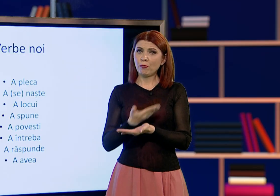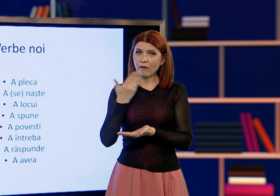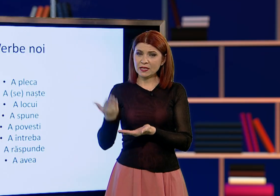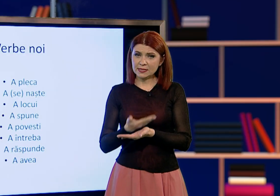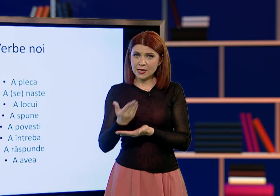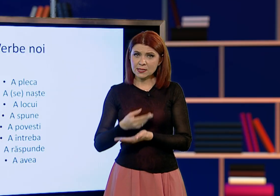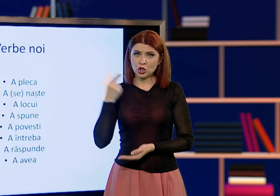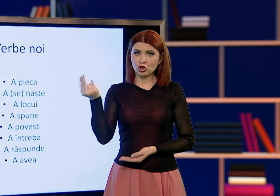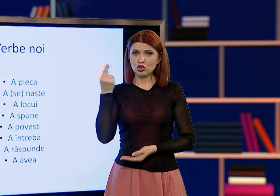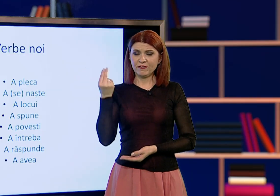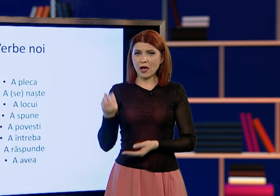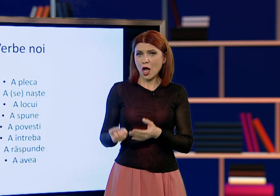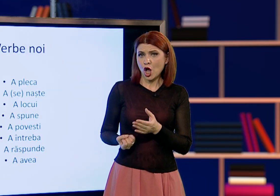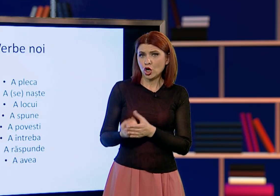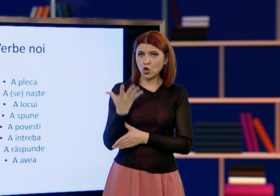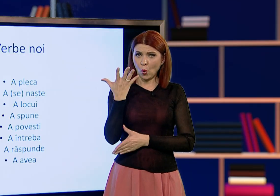povestesc ceva nou